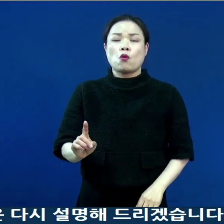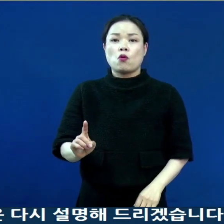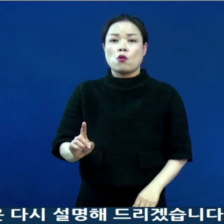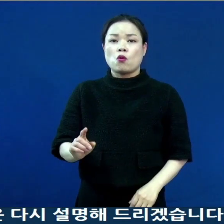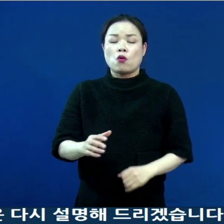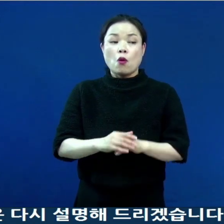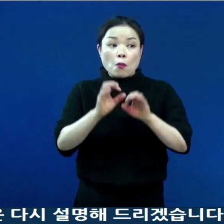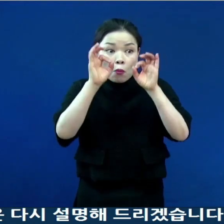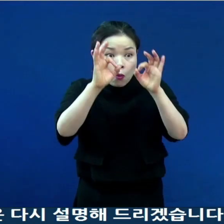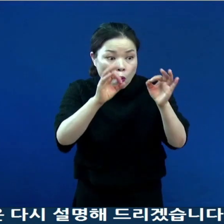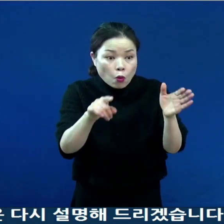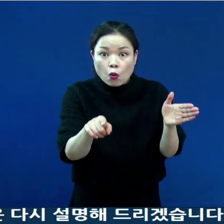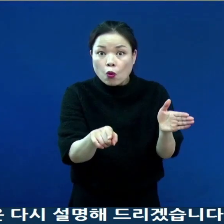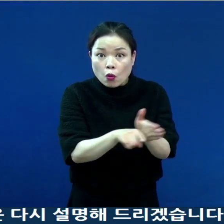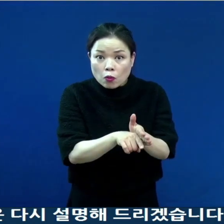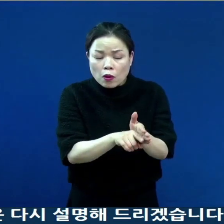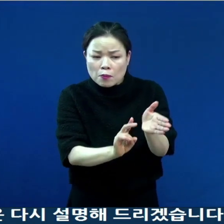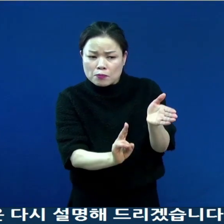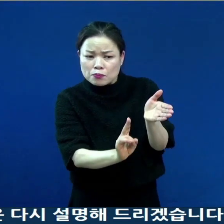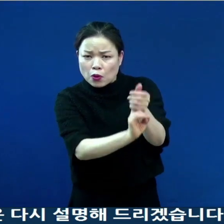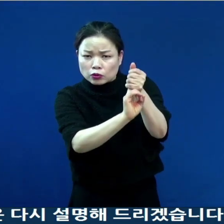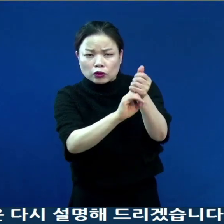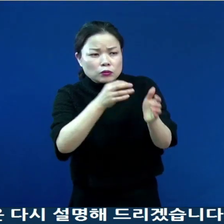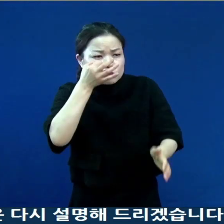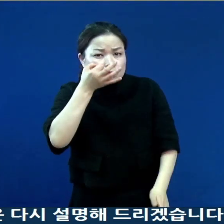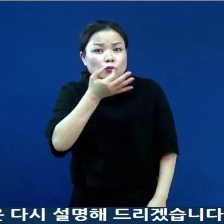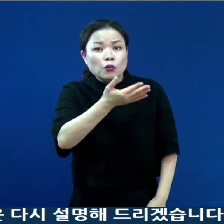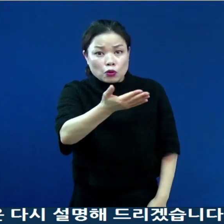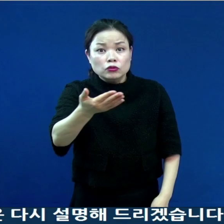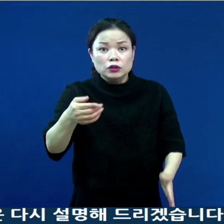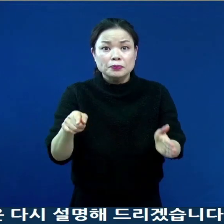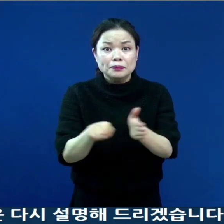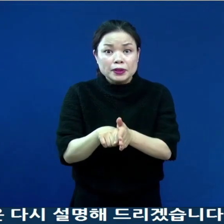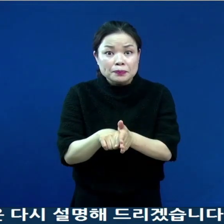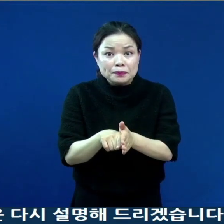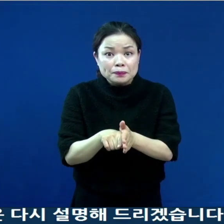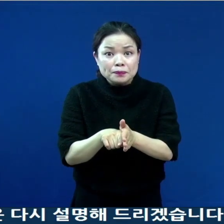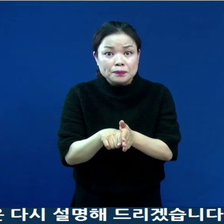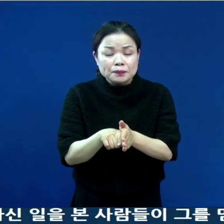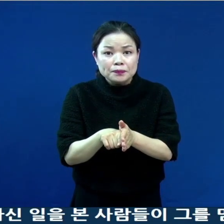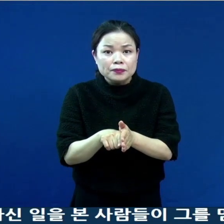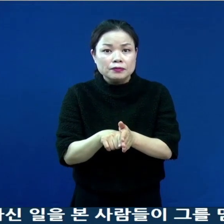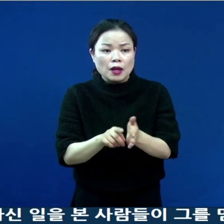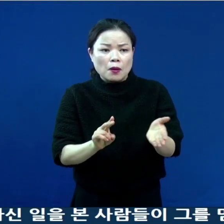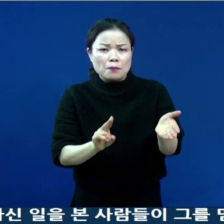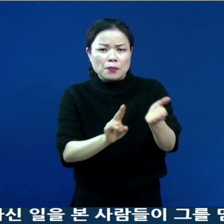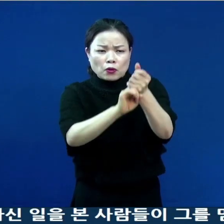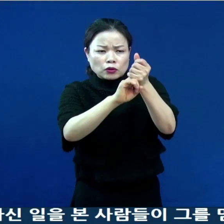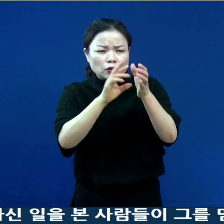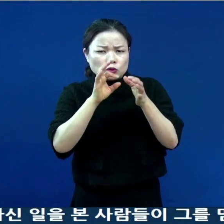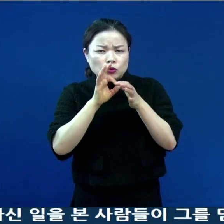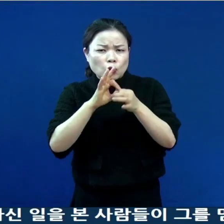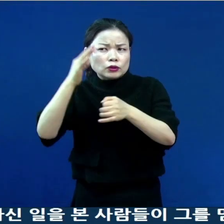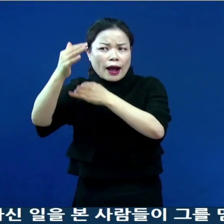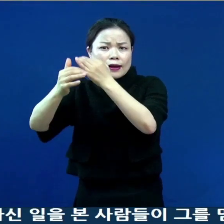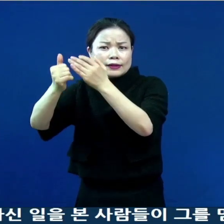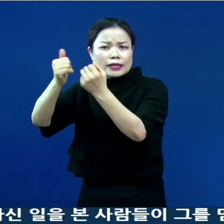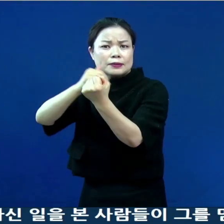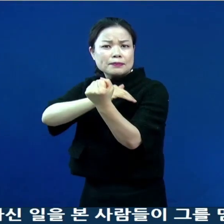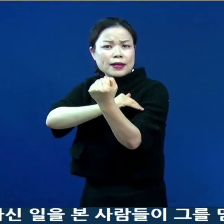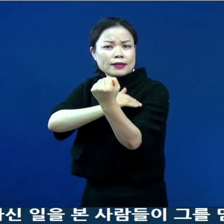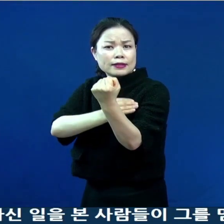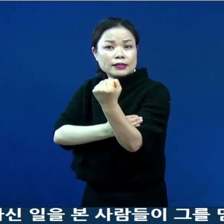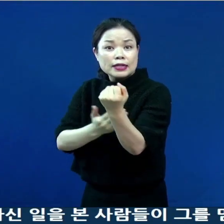보고 믿게 하는 겁니다. 표적은 보여지는 믿음입니다. 표적을 통해서 하나님의 능력,